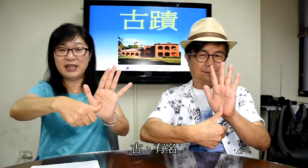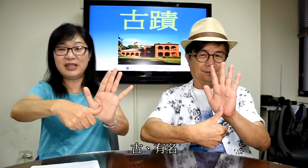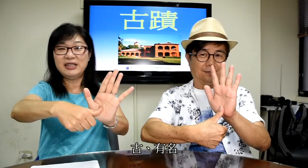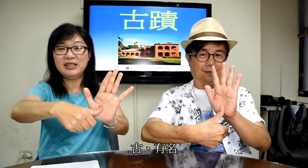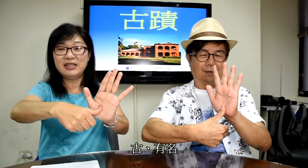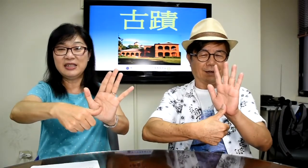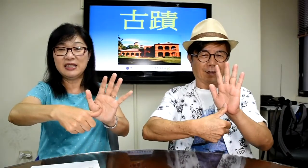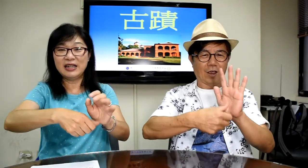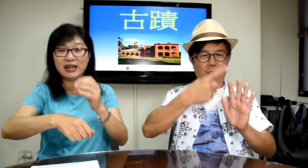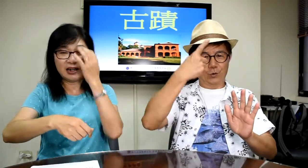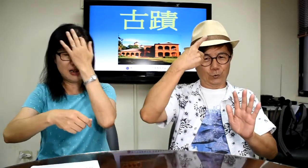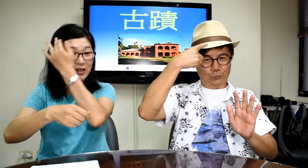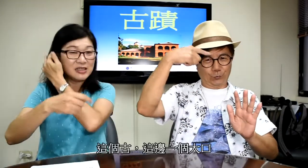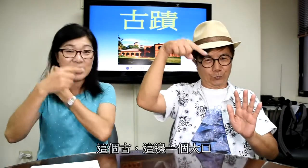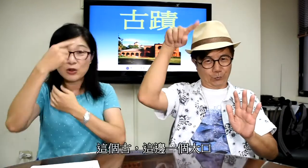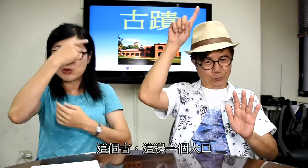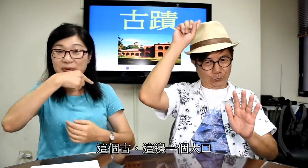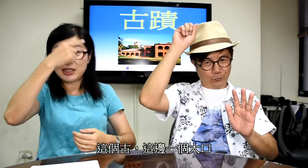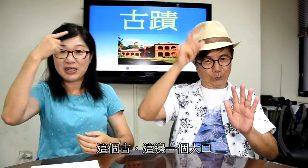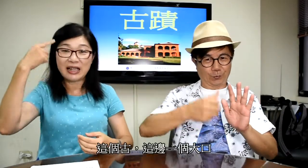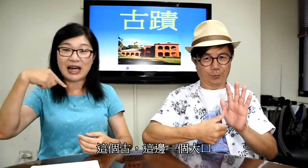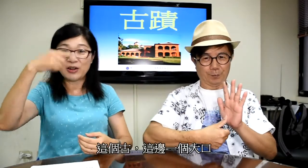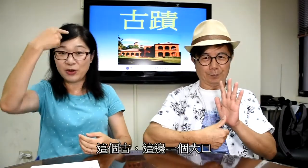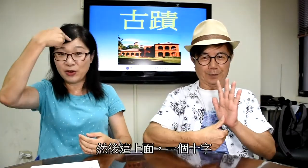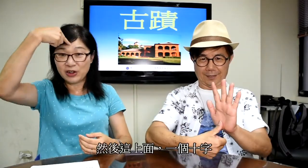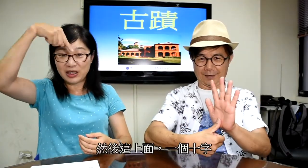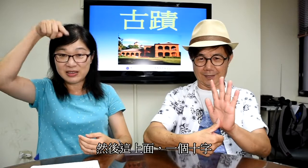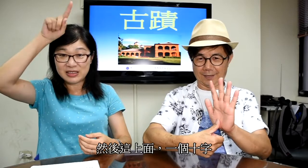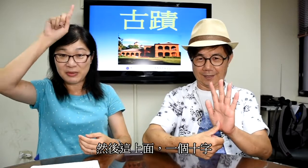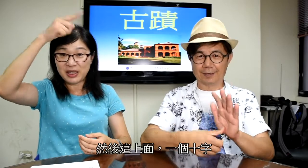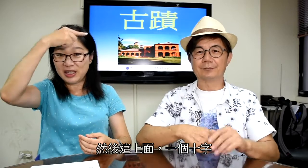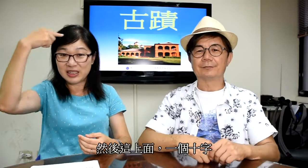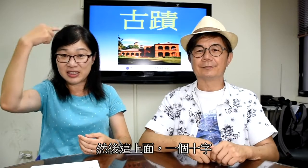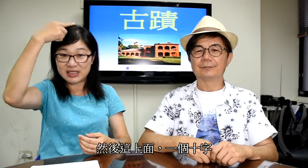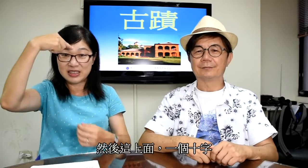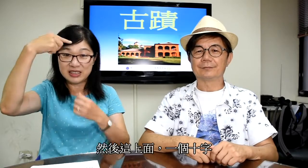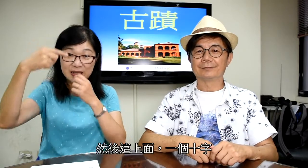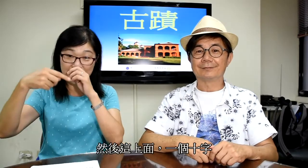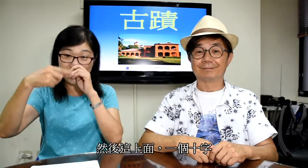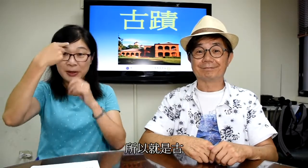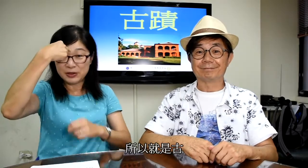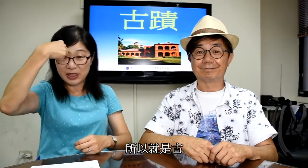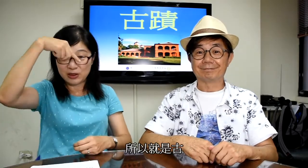名，啊，这个古这边一个大口啊，然后这上面一个十字。所以就是